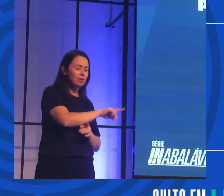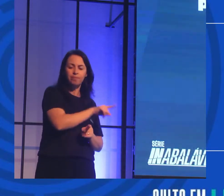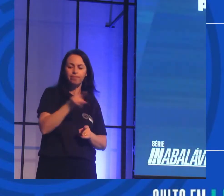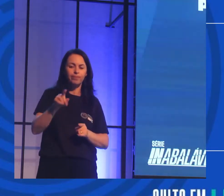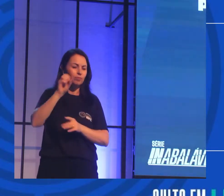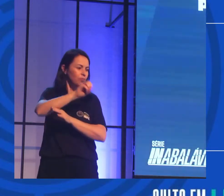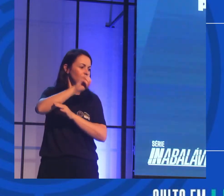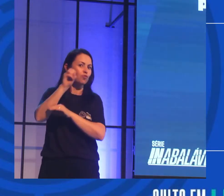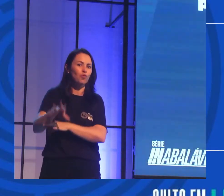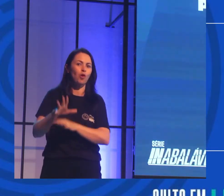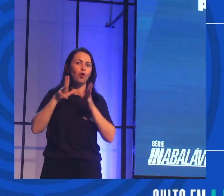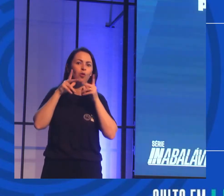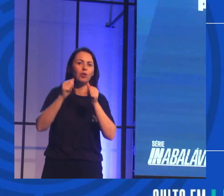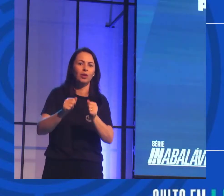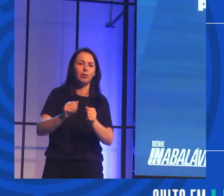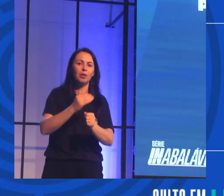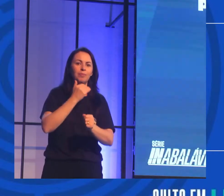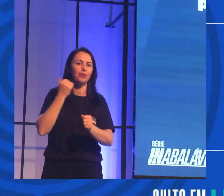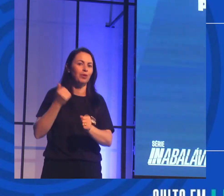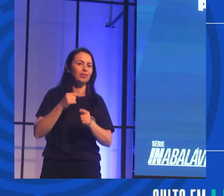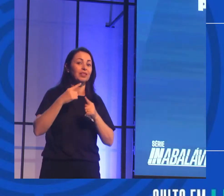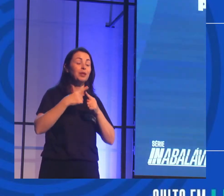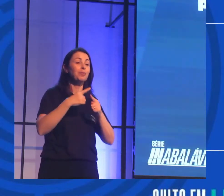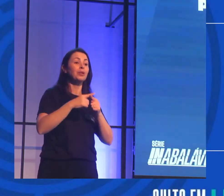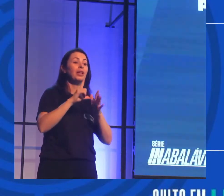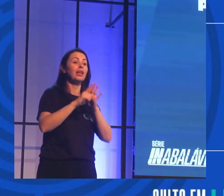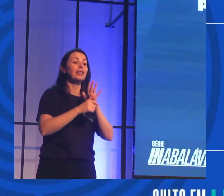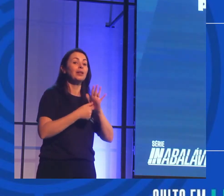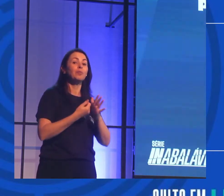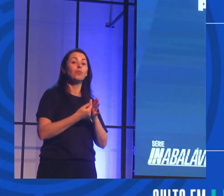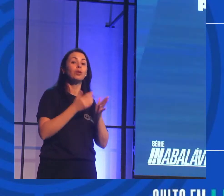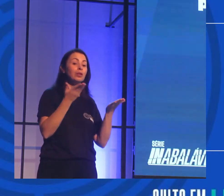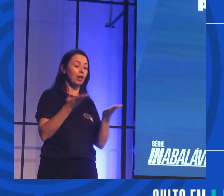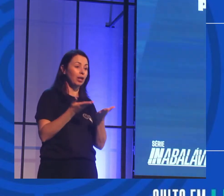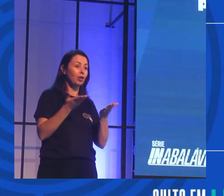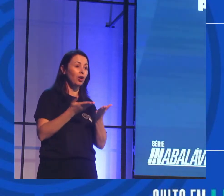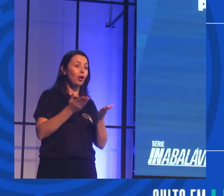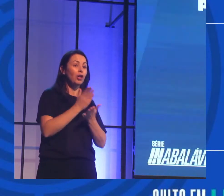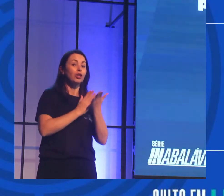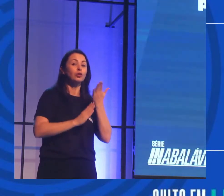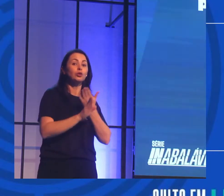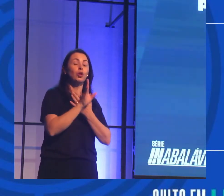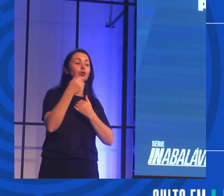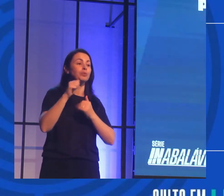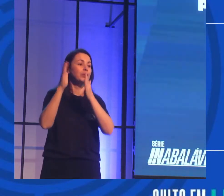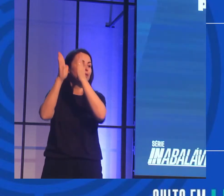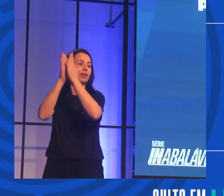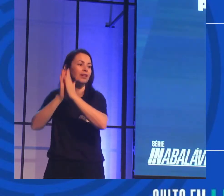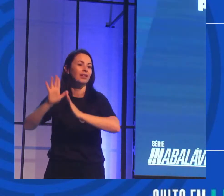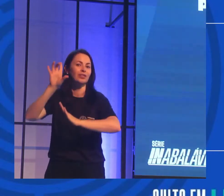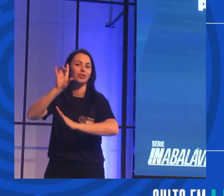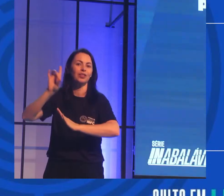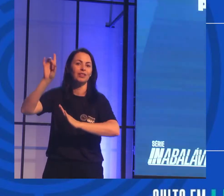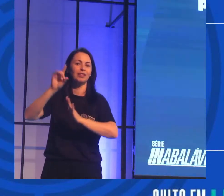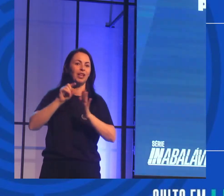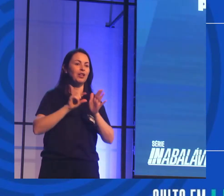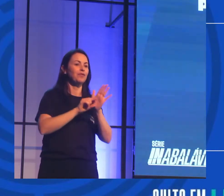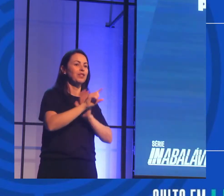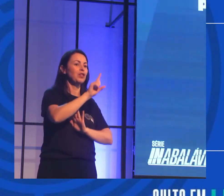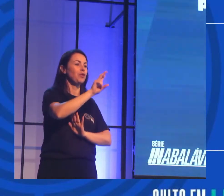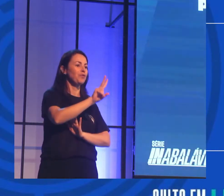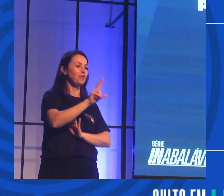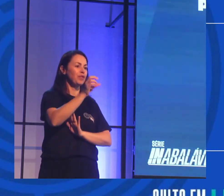ali, mas ele dá um decreto que todos deveriam agora adorar a Deus. E ele diz então no verso 26 e o verso